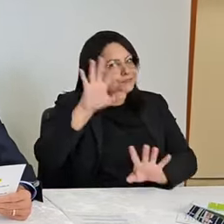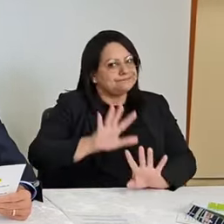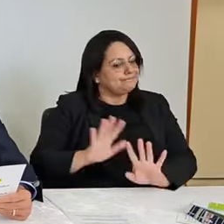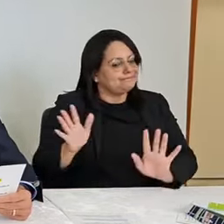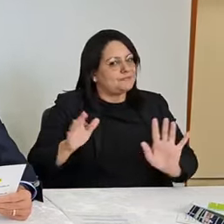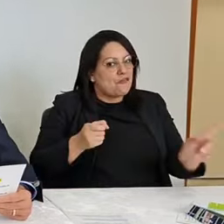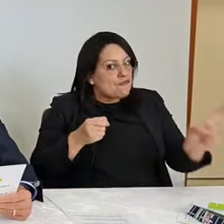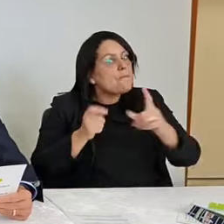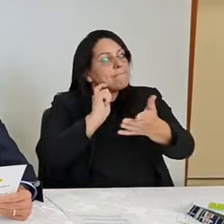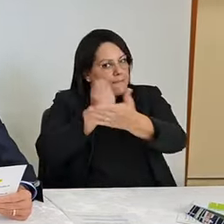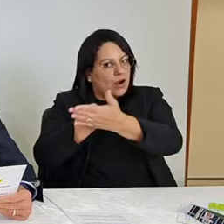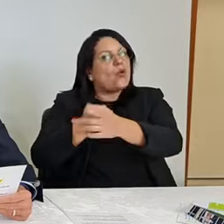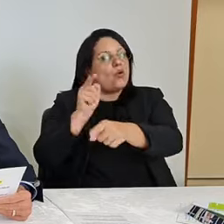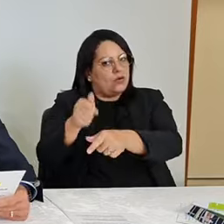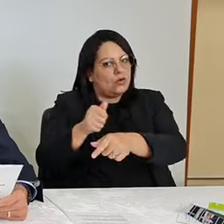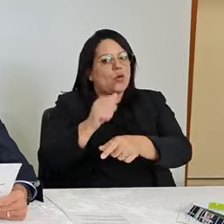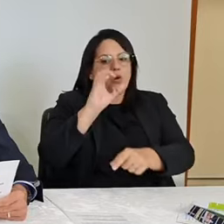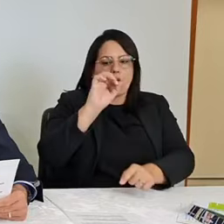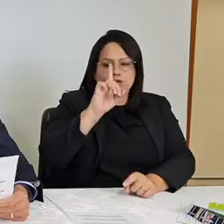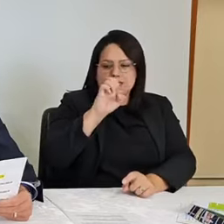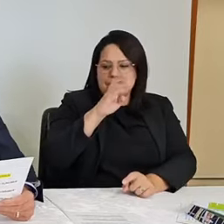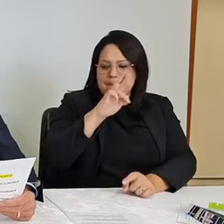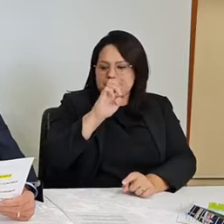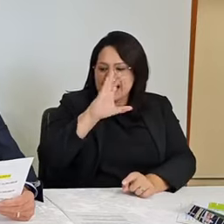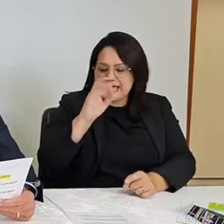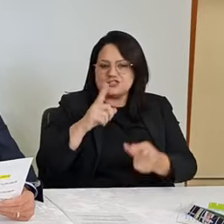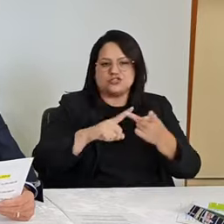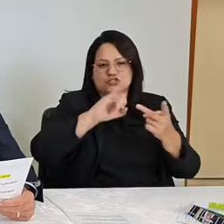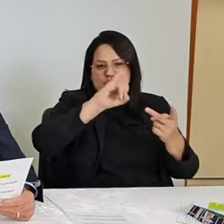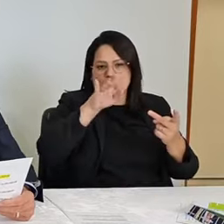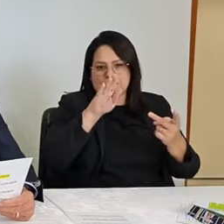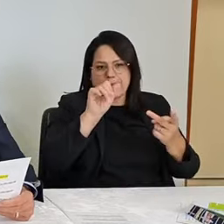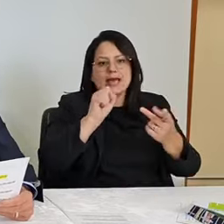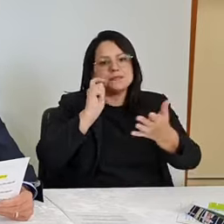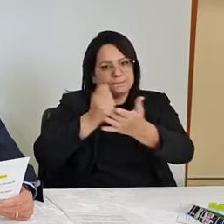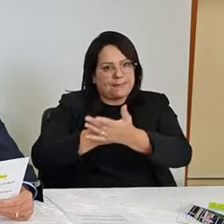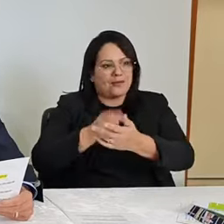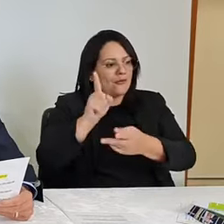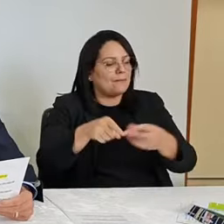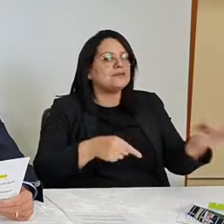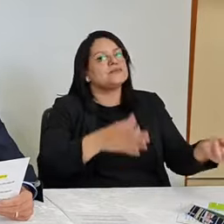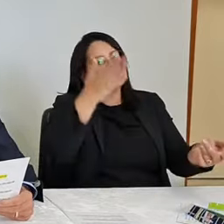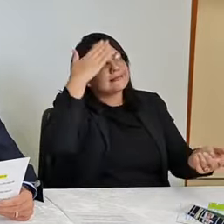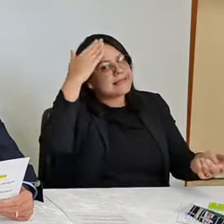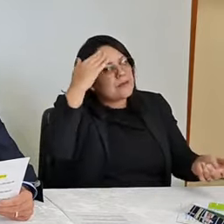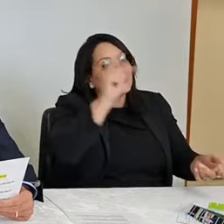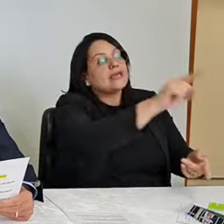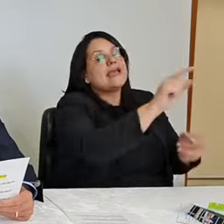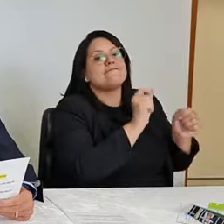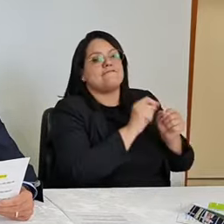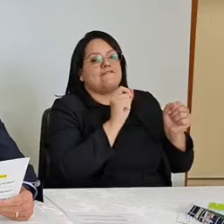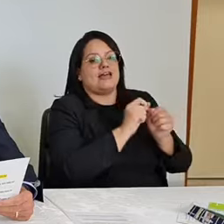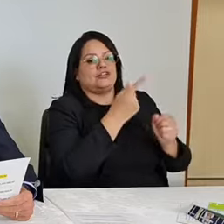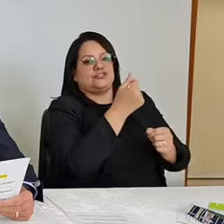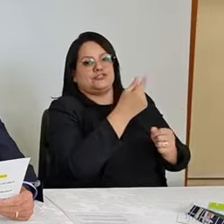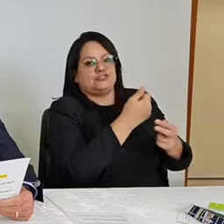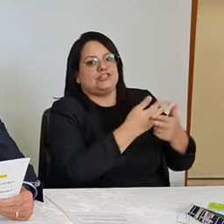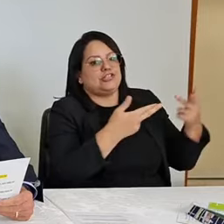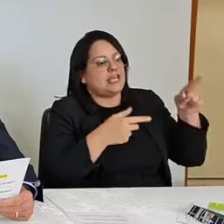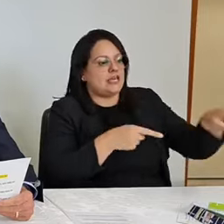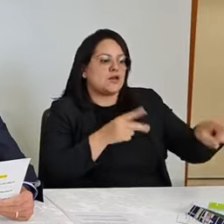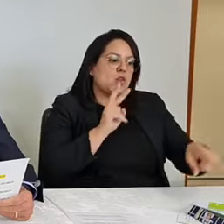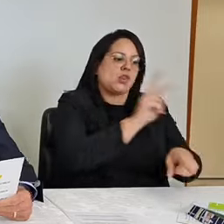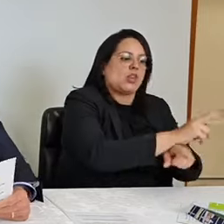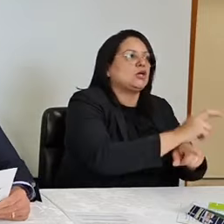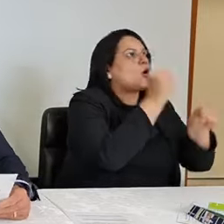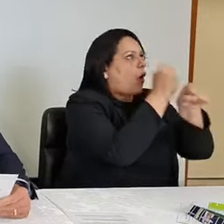que o Brasil contou e delações premiadas e declarações sobre o que foi feito com esses recursos, além dos